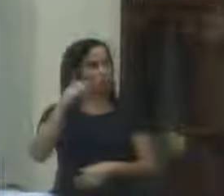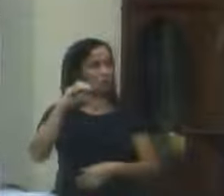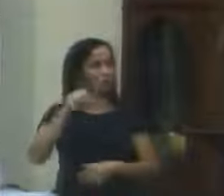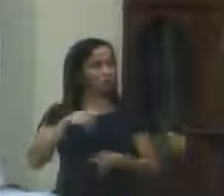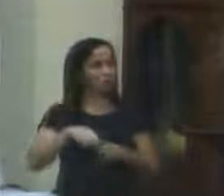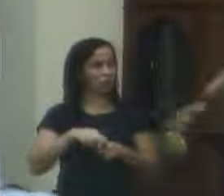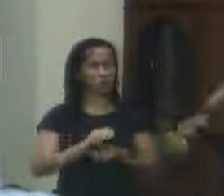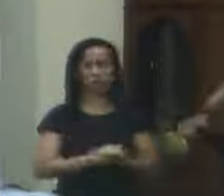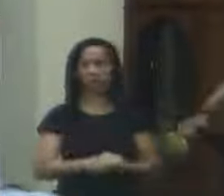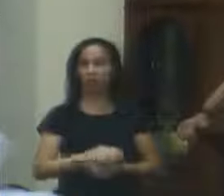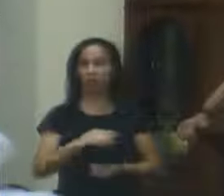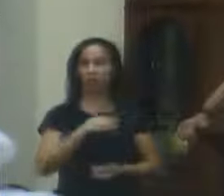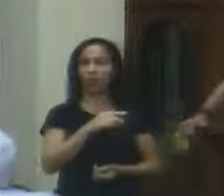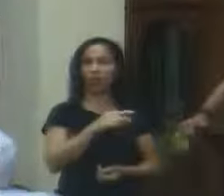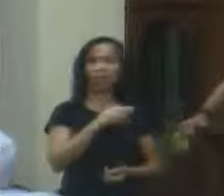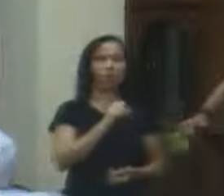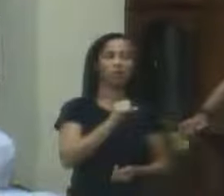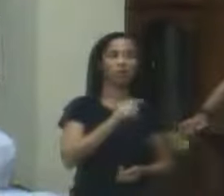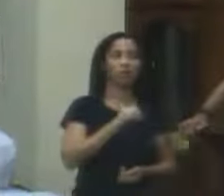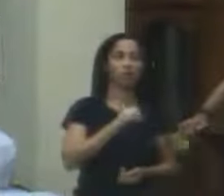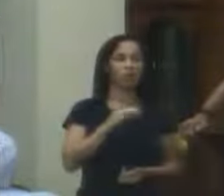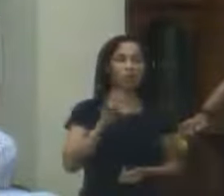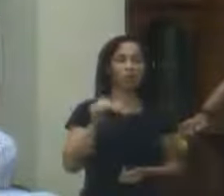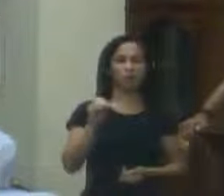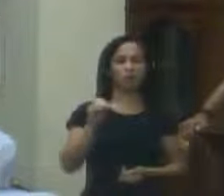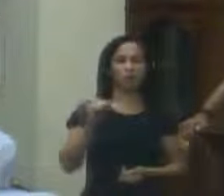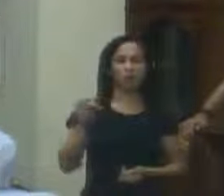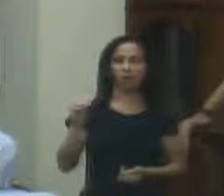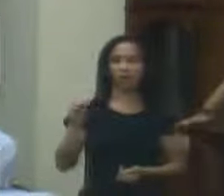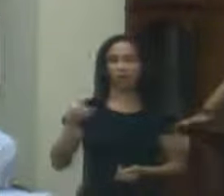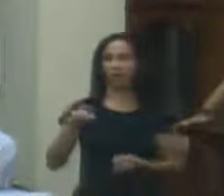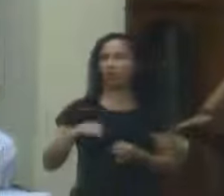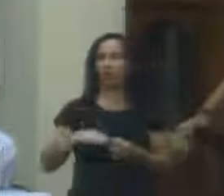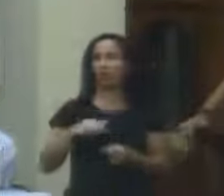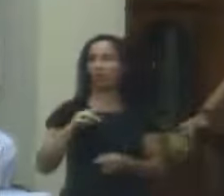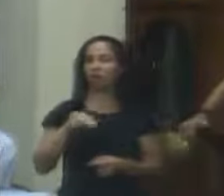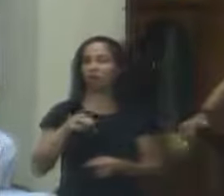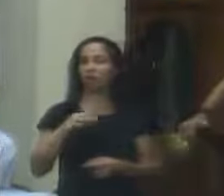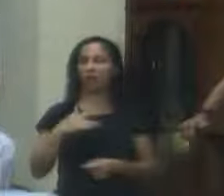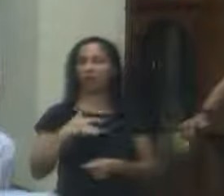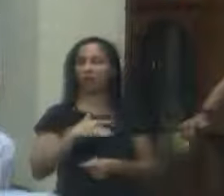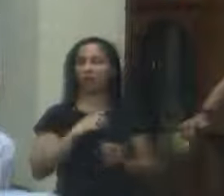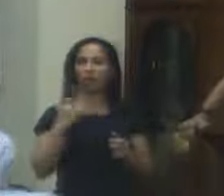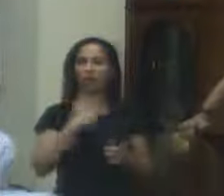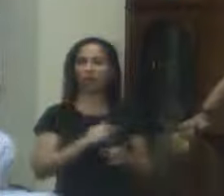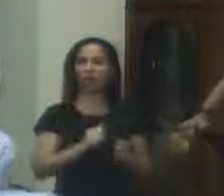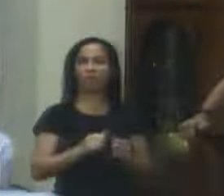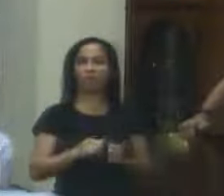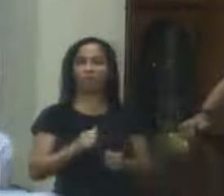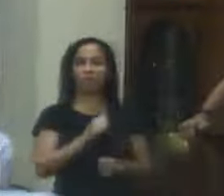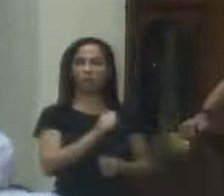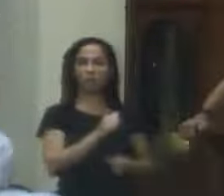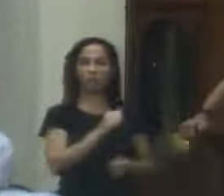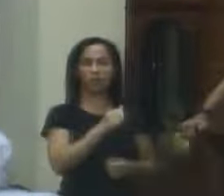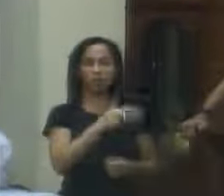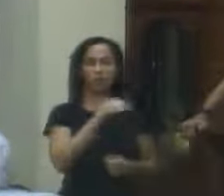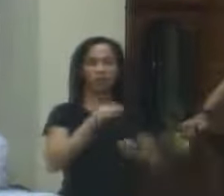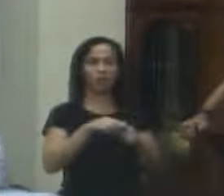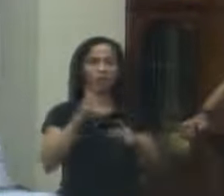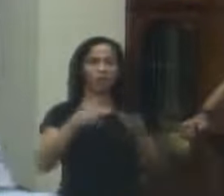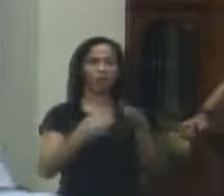Antônio, Marquinhos, Fabiane, Rafael, foram os 5 vereadores que atuaram para a gente conseguir fazer esse tipo de ação em conservatório.